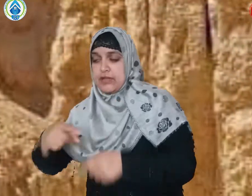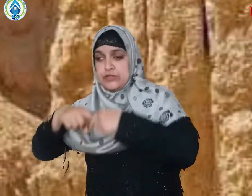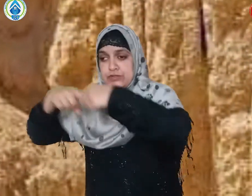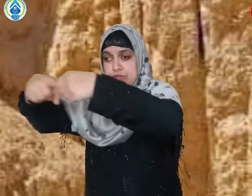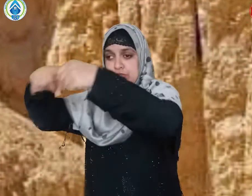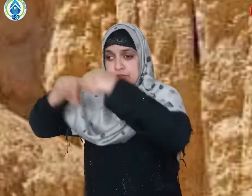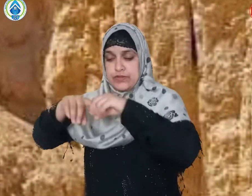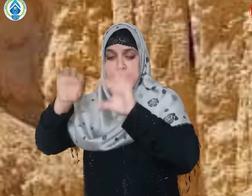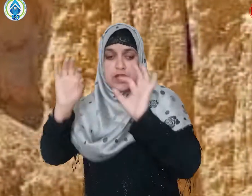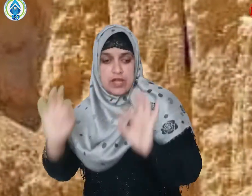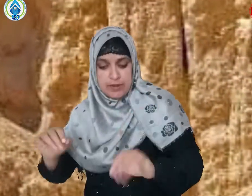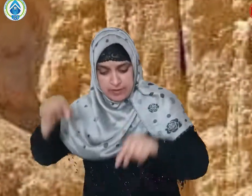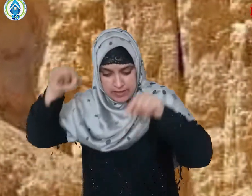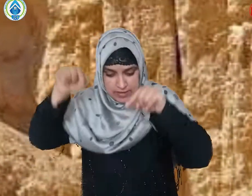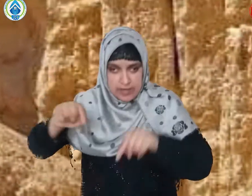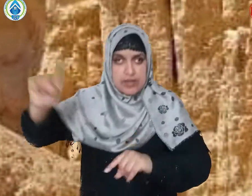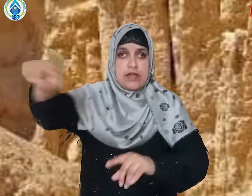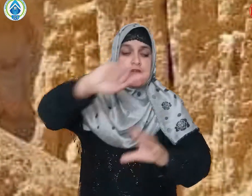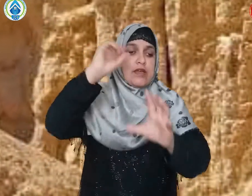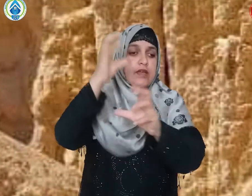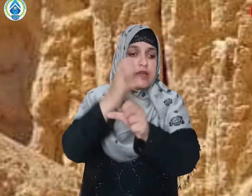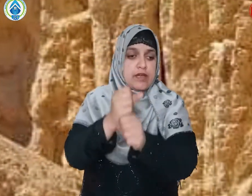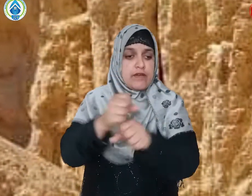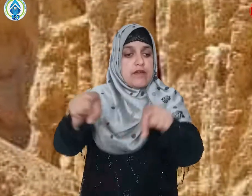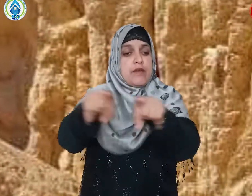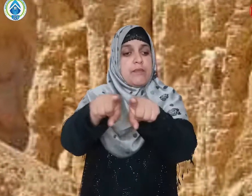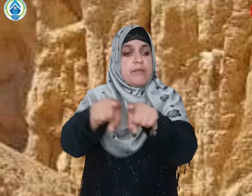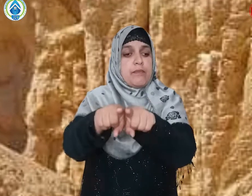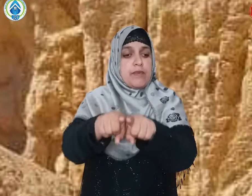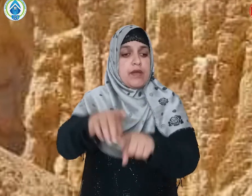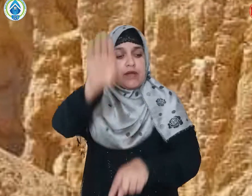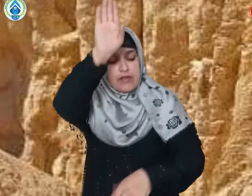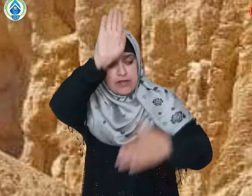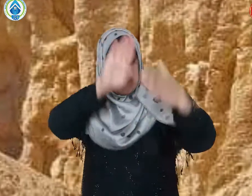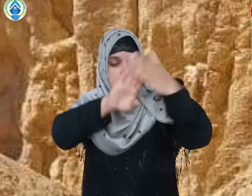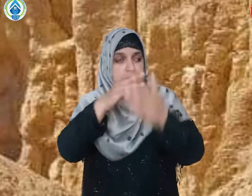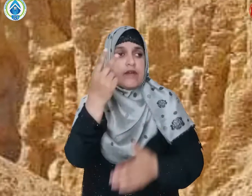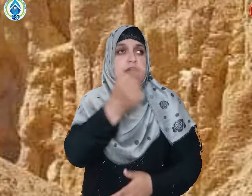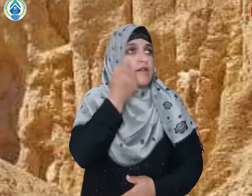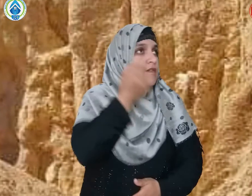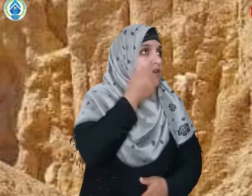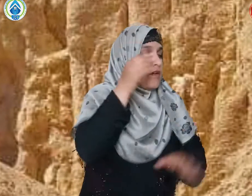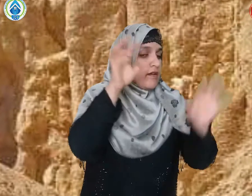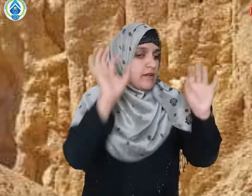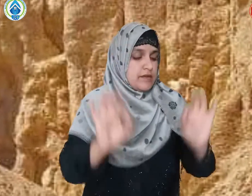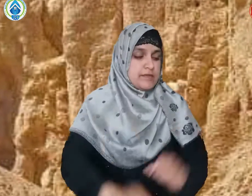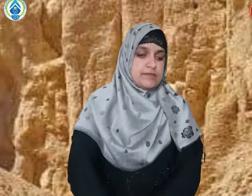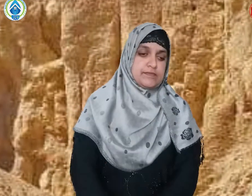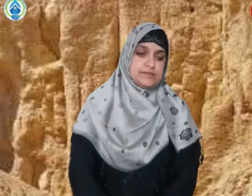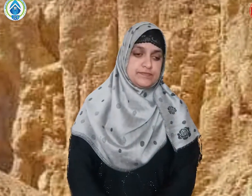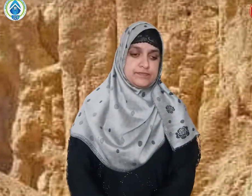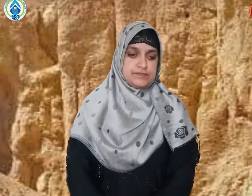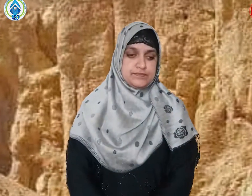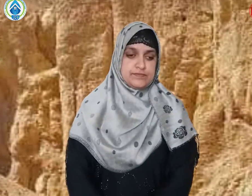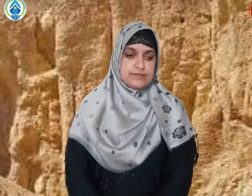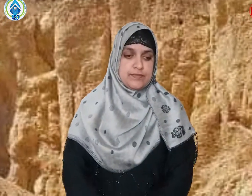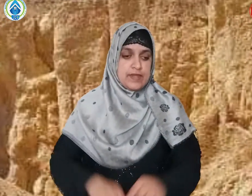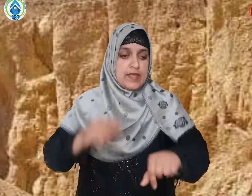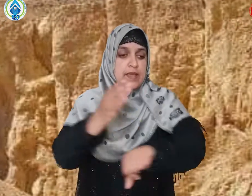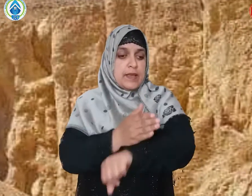تھا۔ یہ خزانہ مقبرے کو کھود کے نکالا گیا تھا اور اس خزانے میں موجود قیمتی اشیاء اب قاہرہ کے میوزیم میں موجود ہیں۔